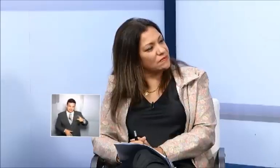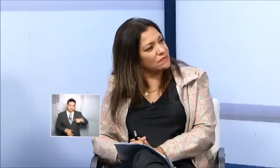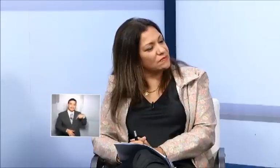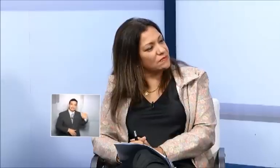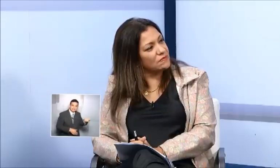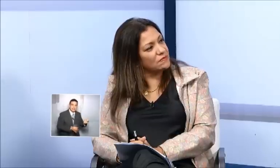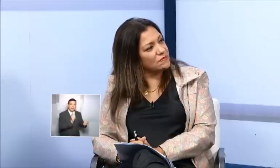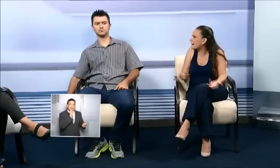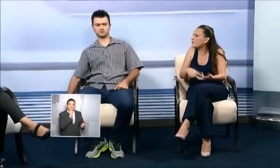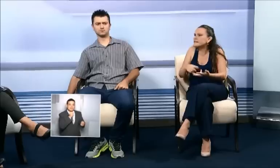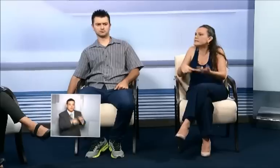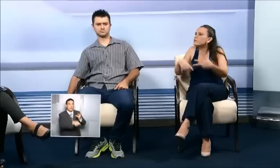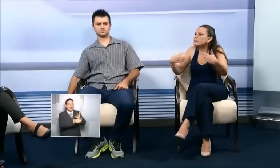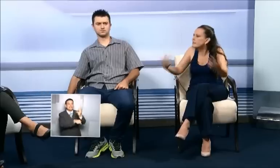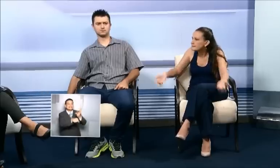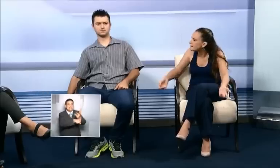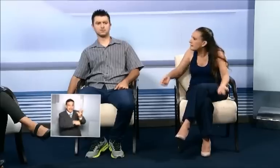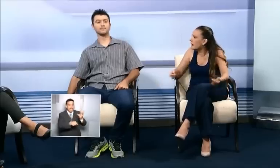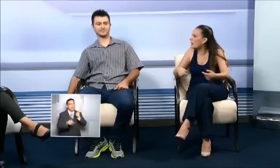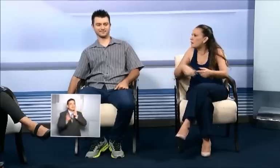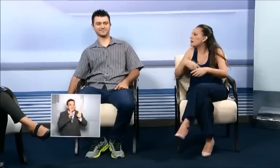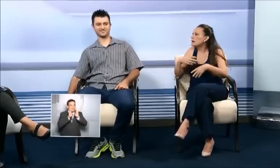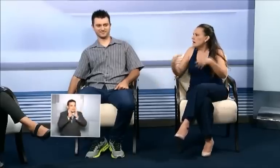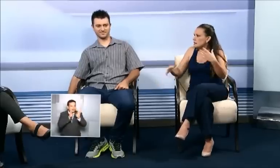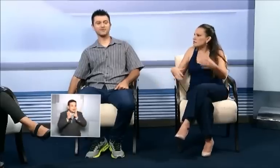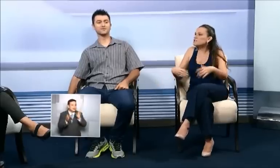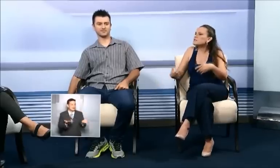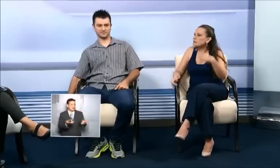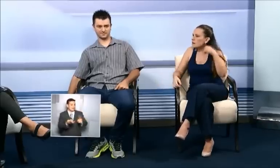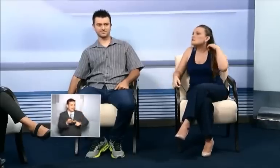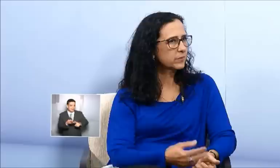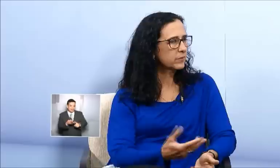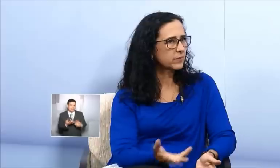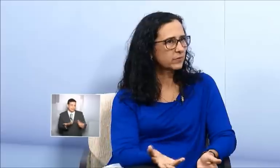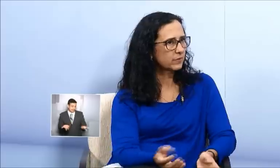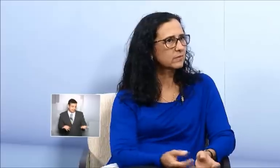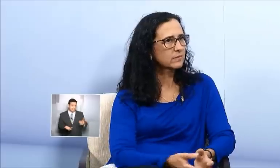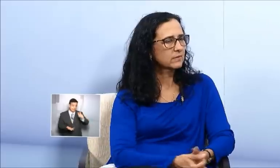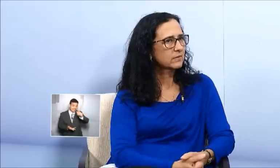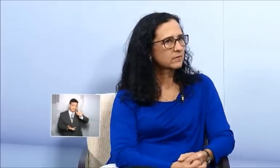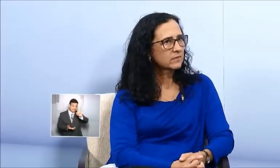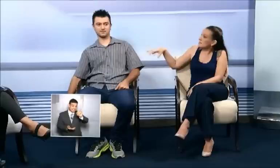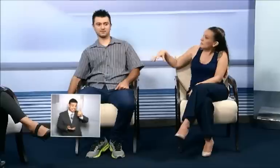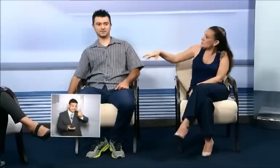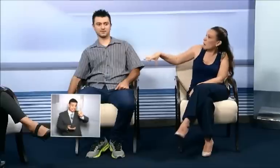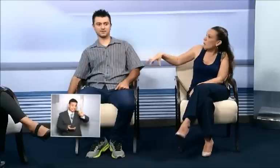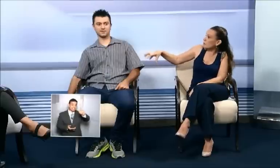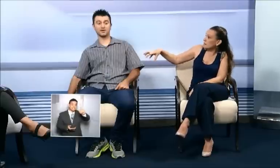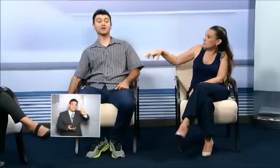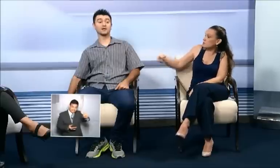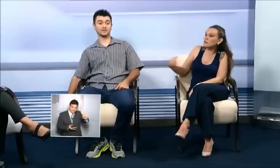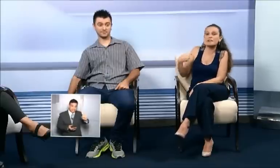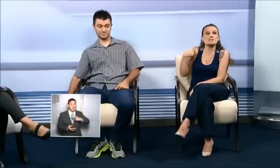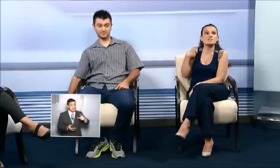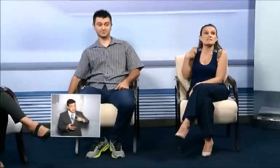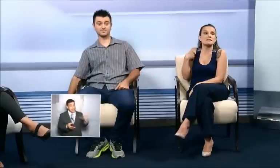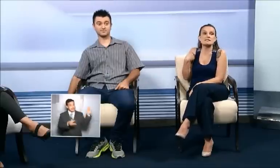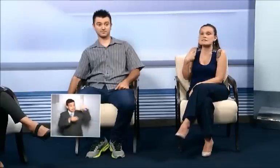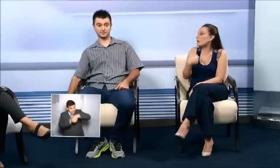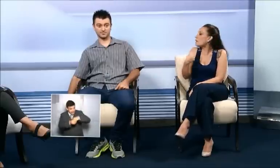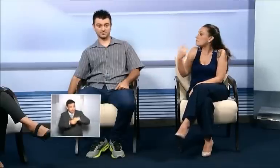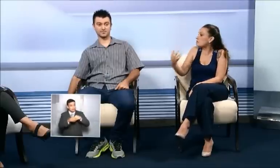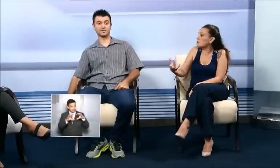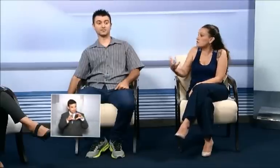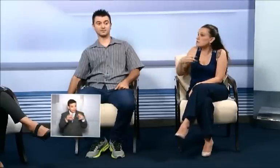como por exemplo o WhatsApp tem sinal, Facebook tem sinal. Gírias, a gente né? tem gírias. Existem gírias dentro da comunidade surda que a gente às